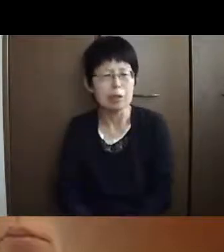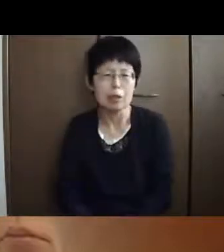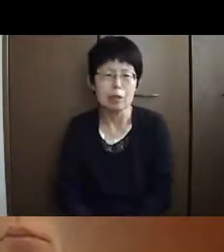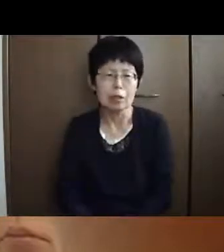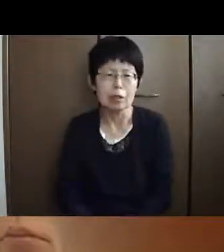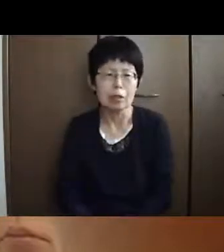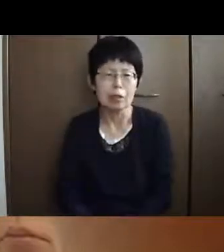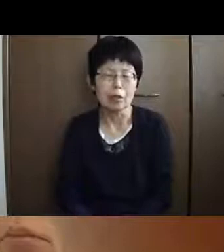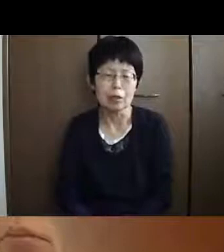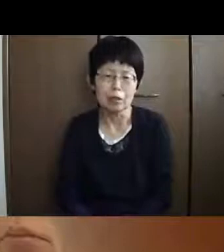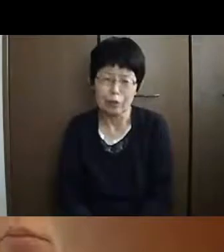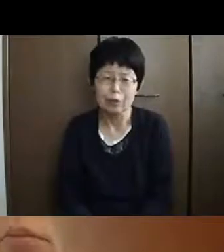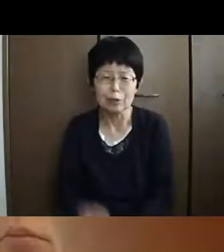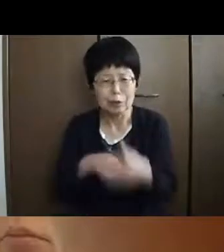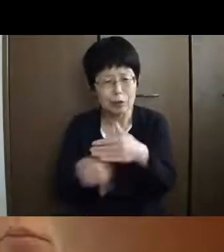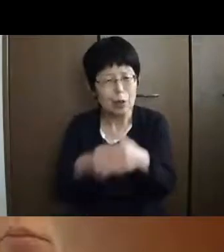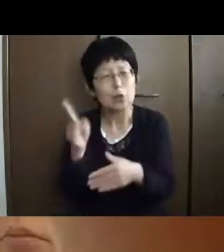どういう研究なんですかね、タレ学って。